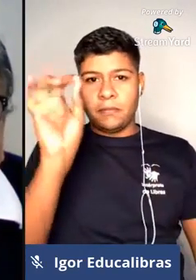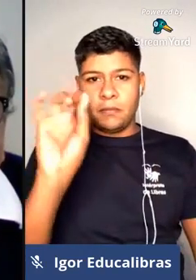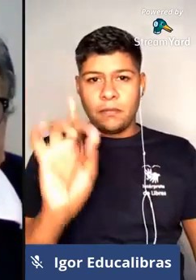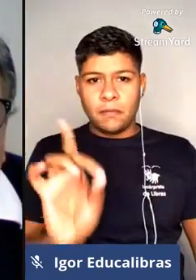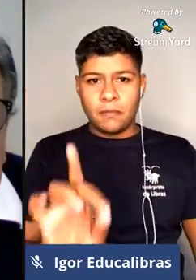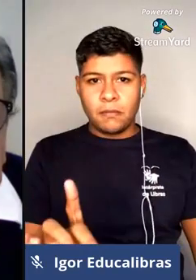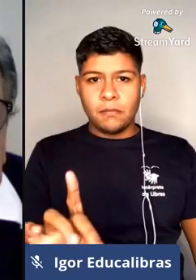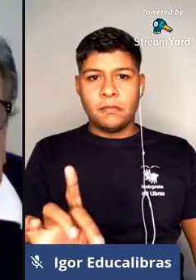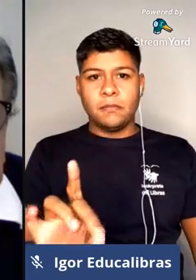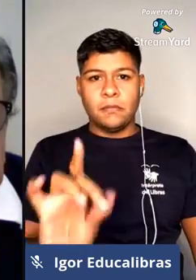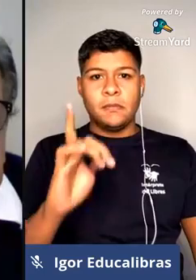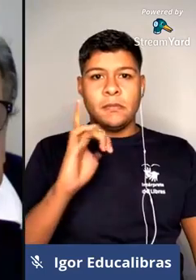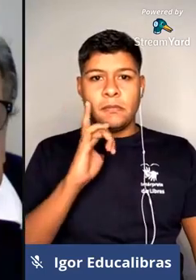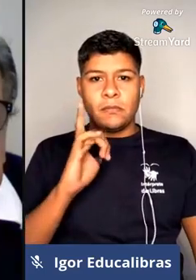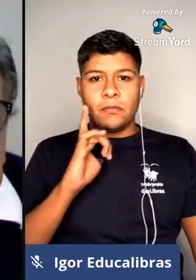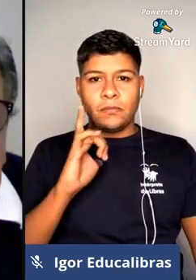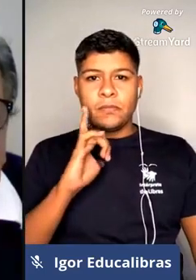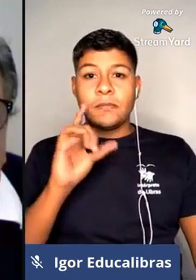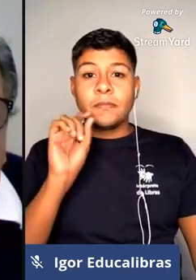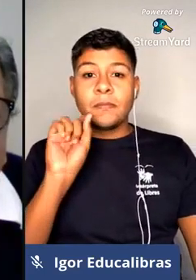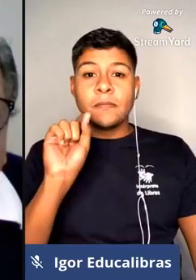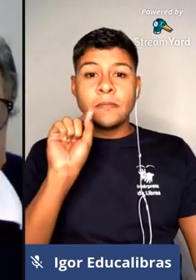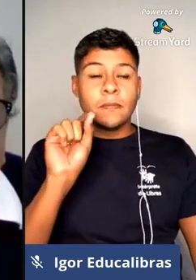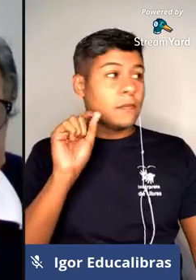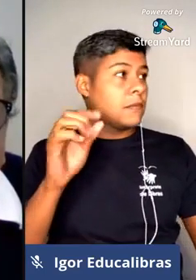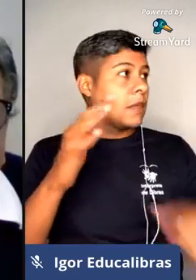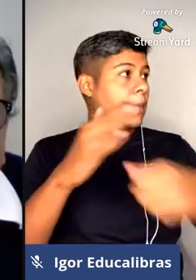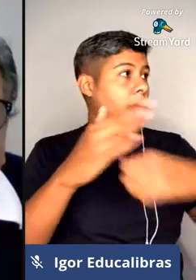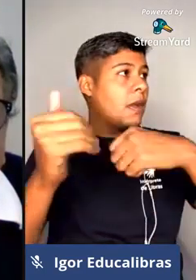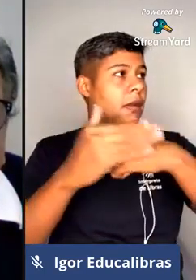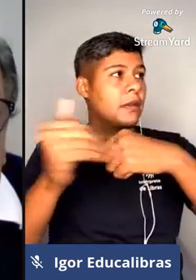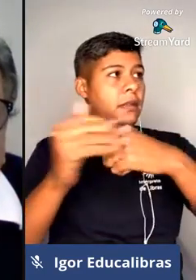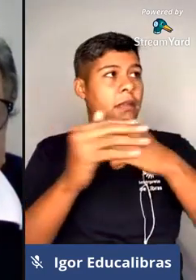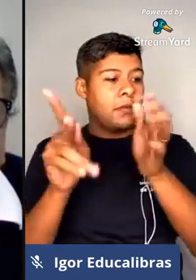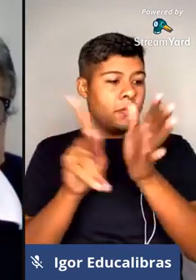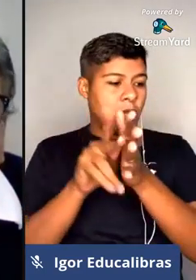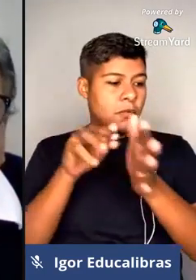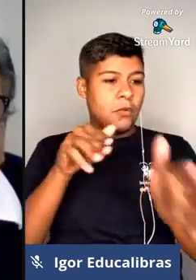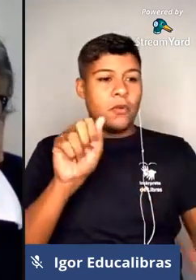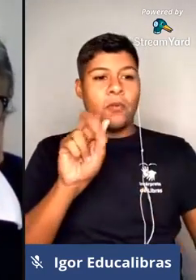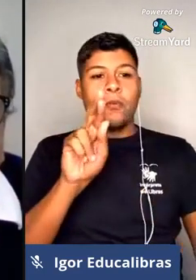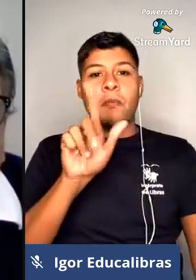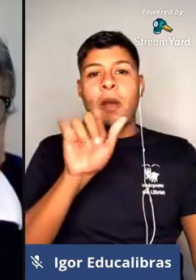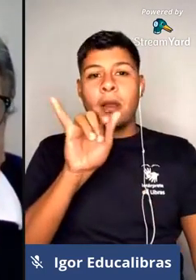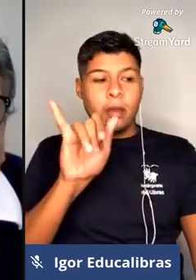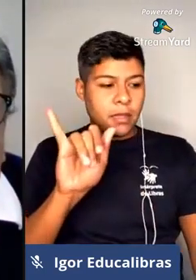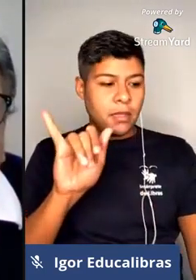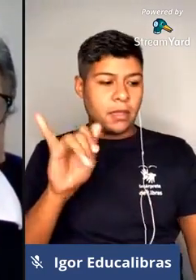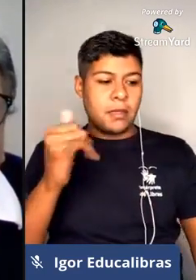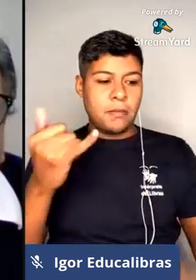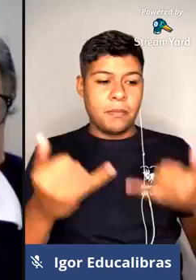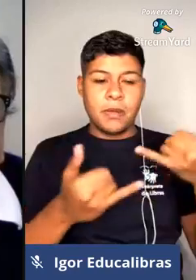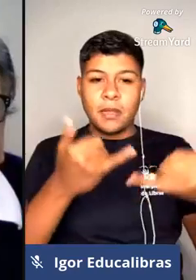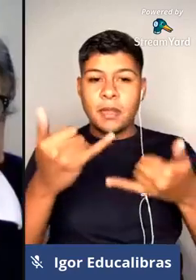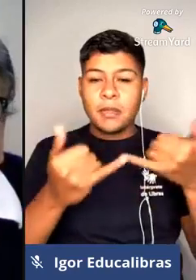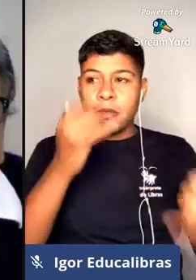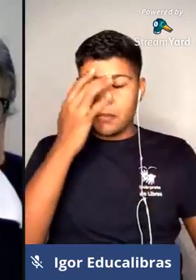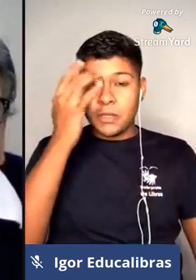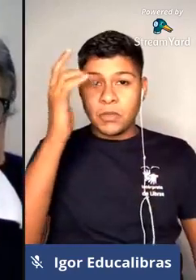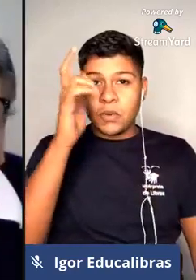quem eu tenho um carinho enorme pela Marli, em todas as nossas brincadeiras e tal. A Marli é uma